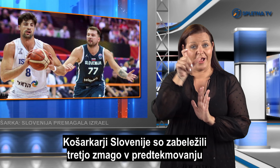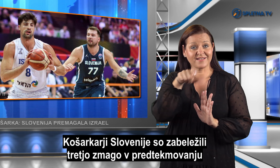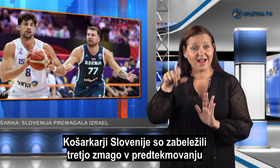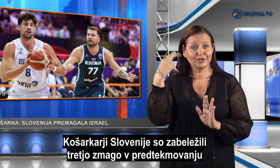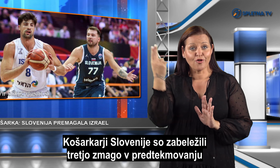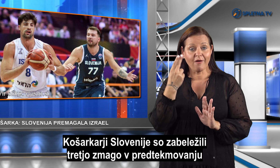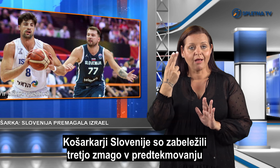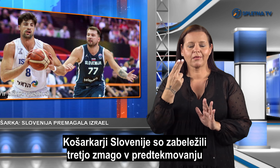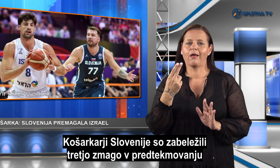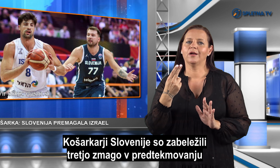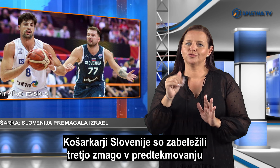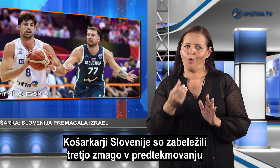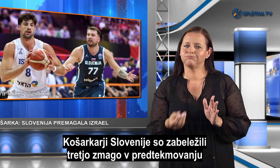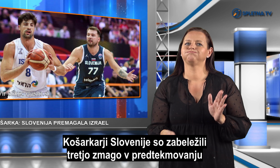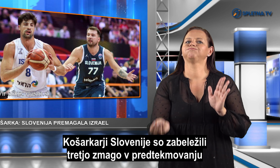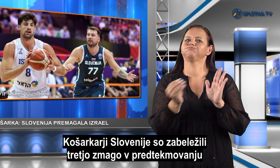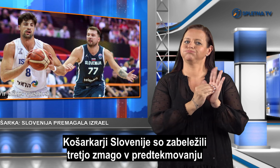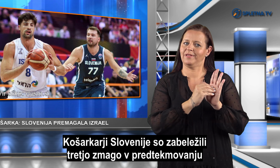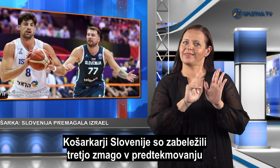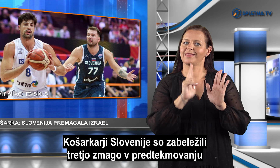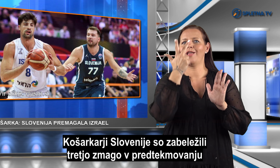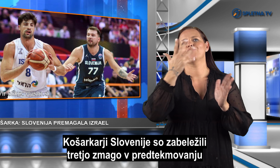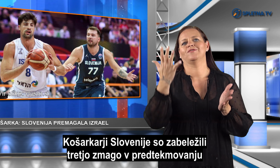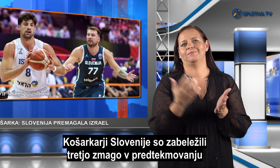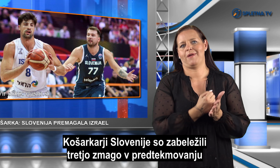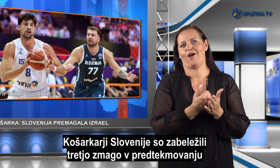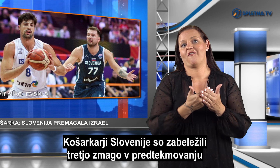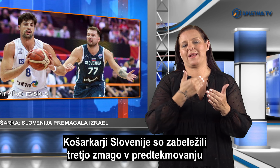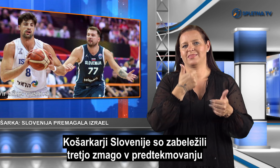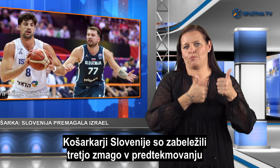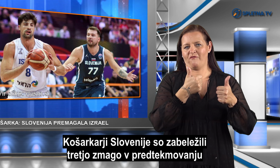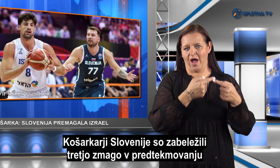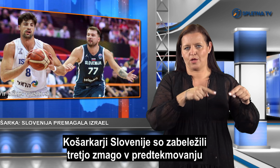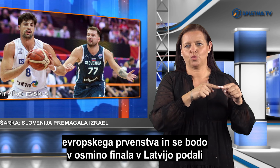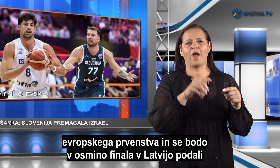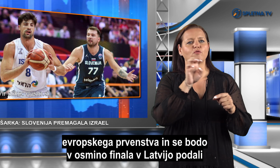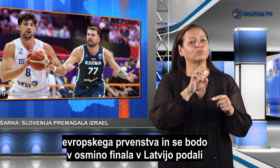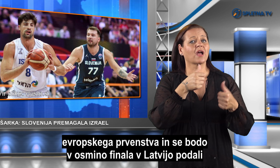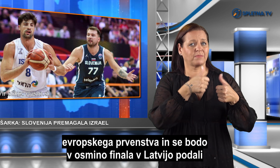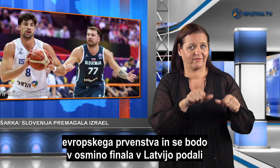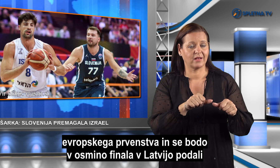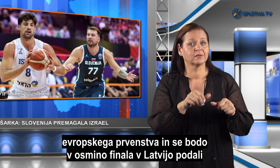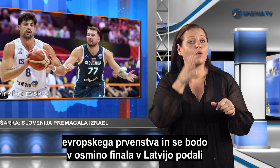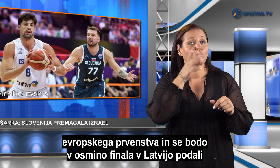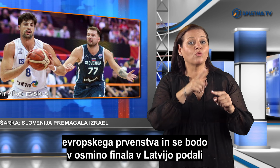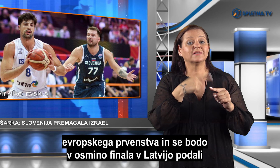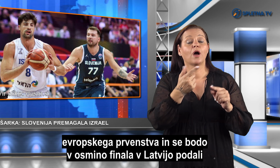Košarkarji Slovenije so zabeležili tretjo zmago v predtekmovanju Evropskega prvenstva in se bodo v